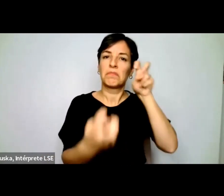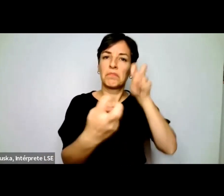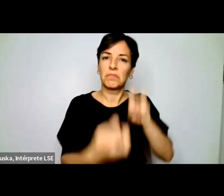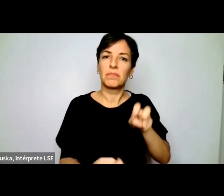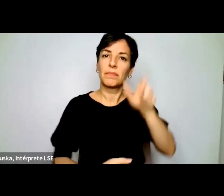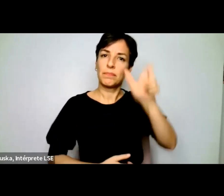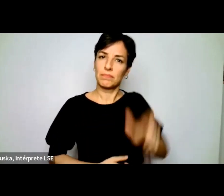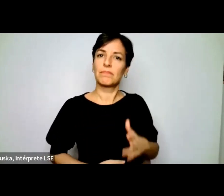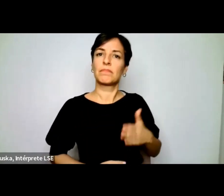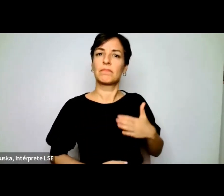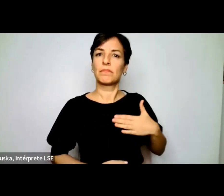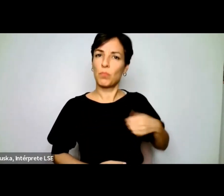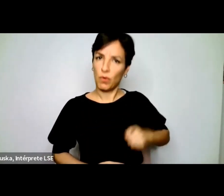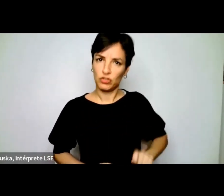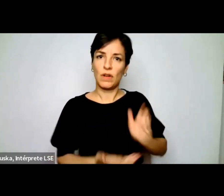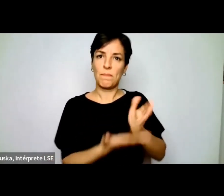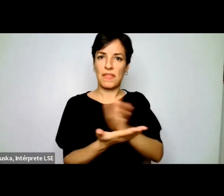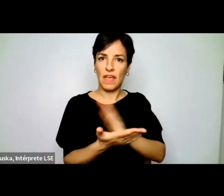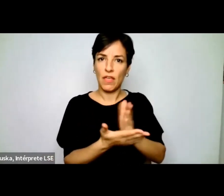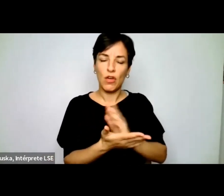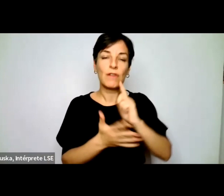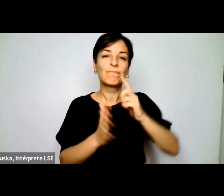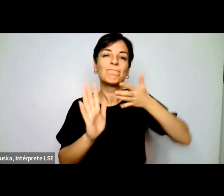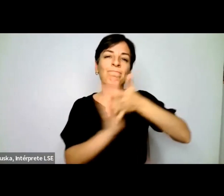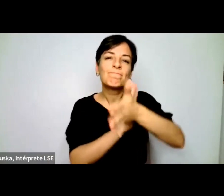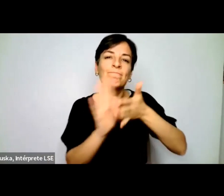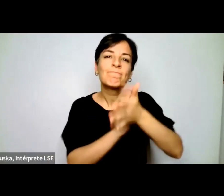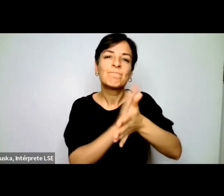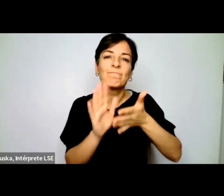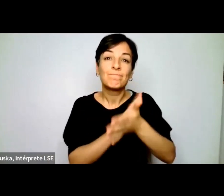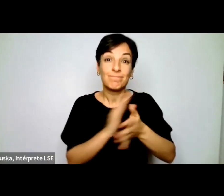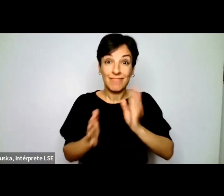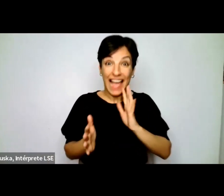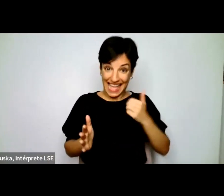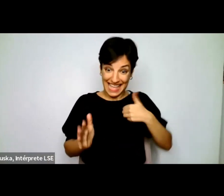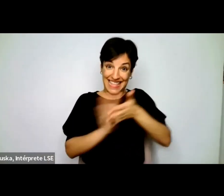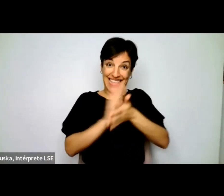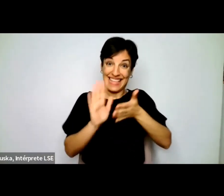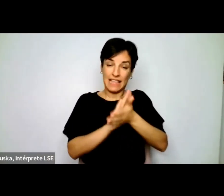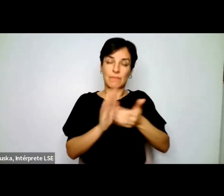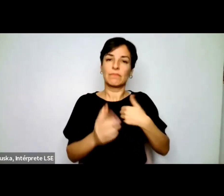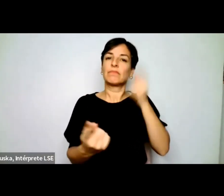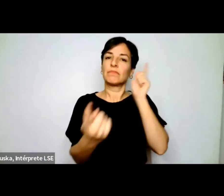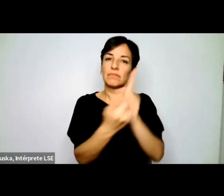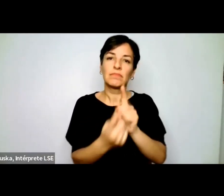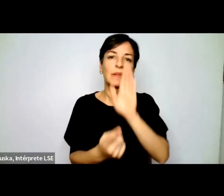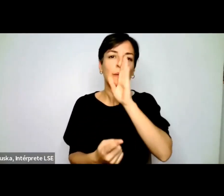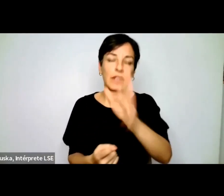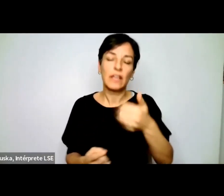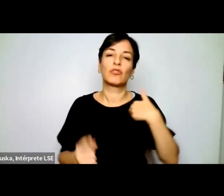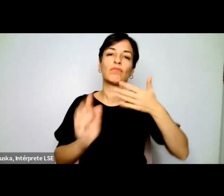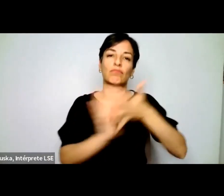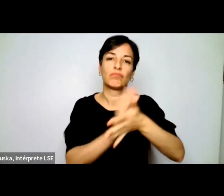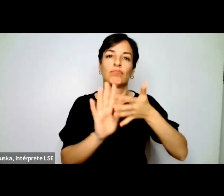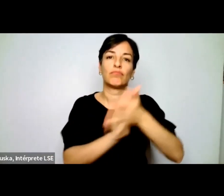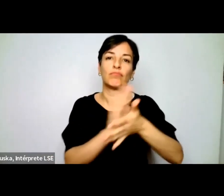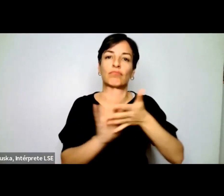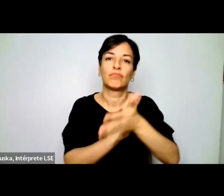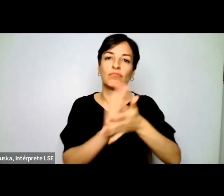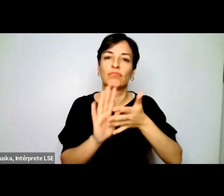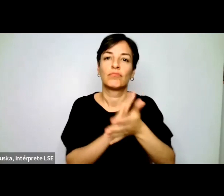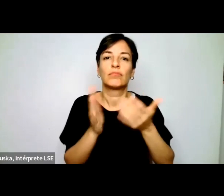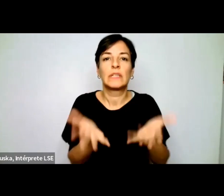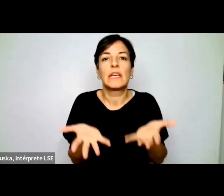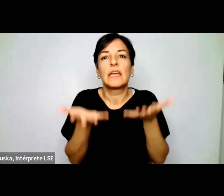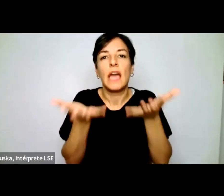una mediadora, para explicaros un poquito todo esto que os estamos contando allí en persona y para poder ayudaros